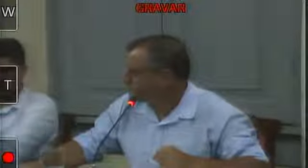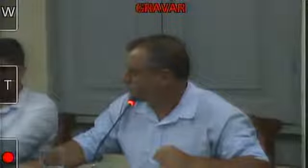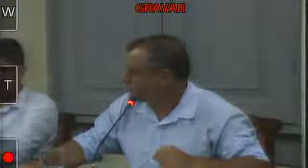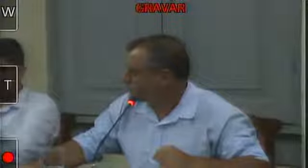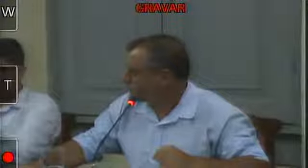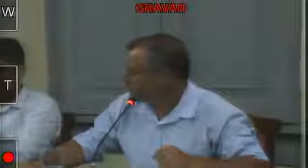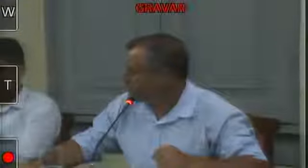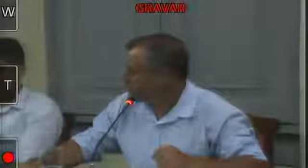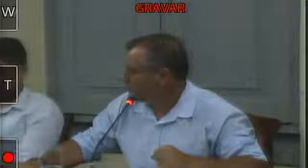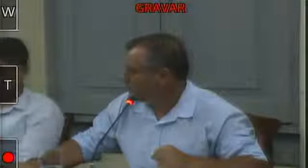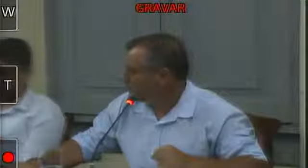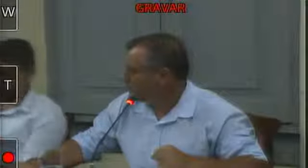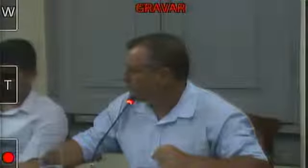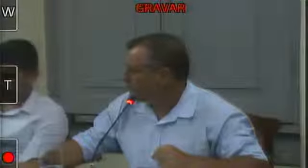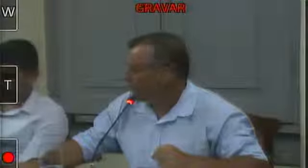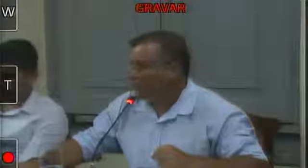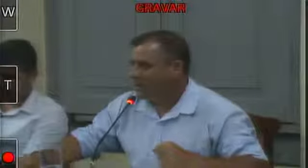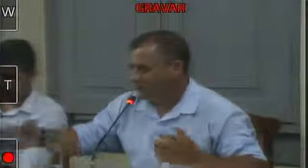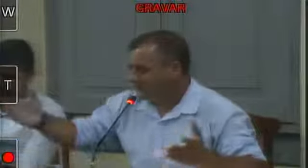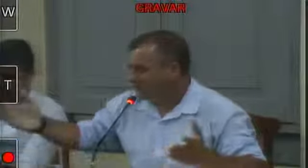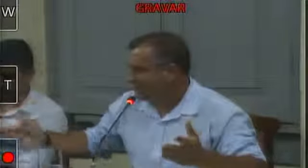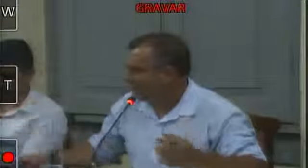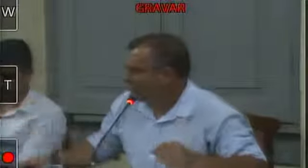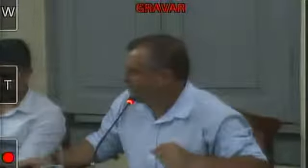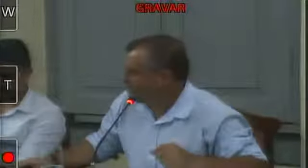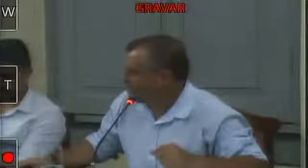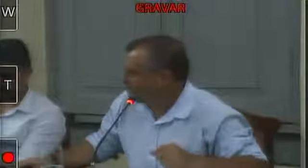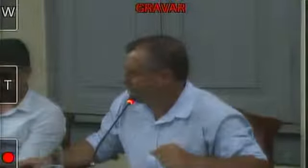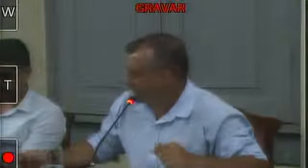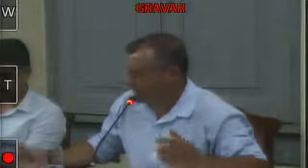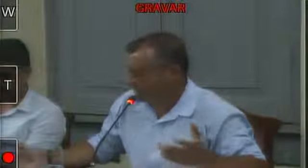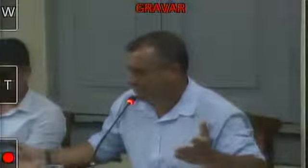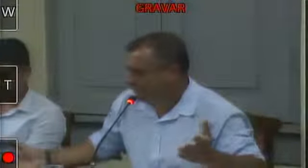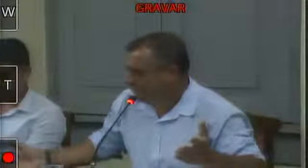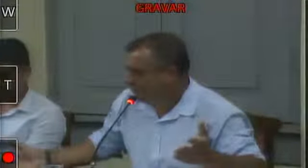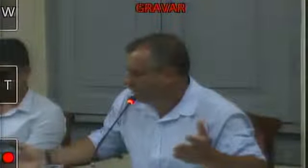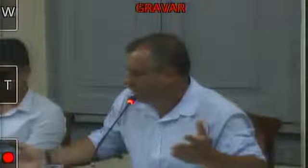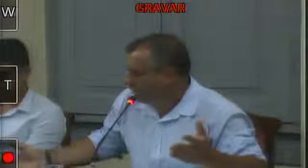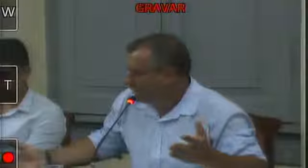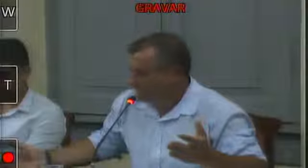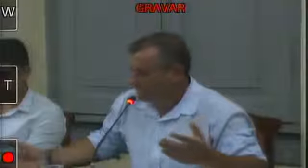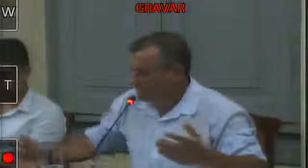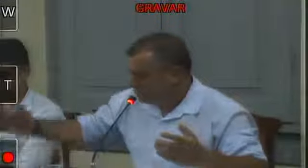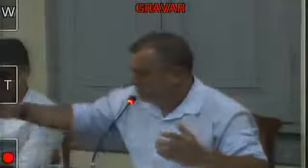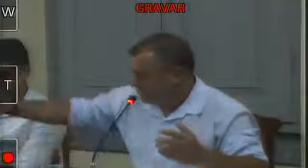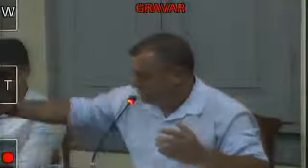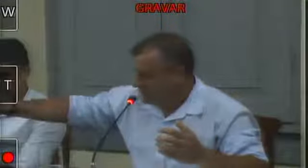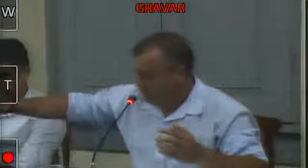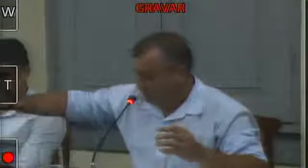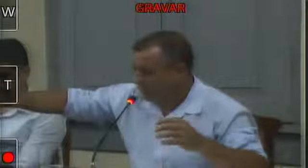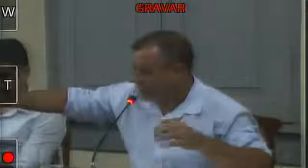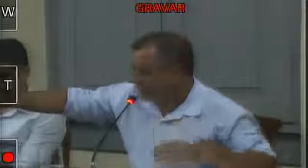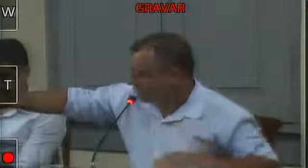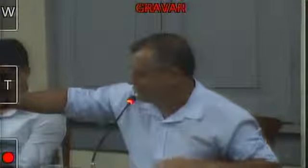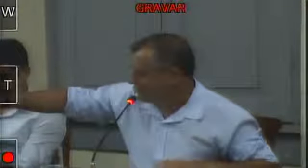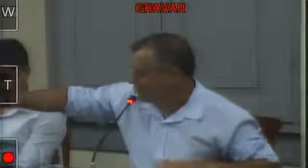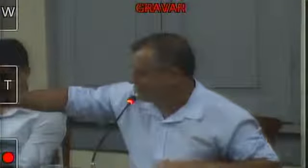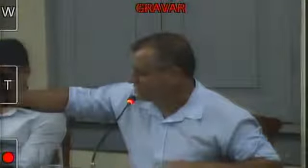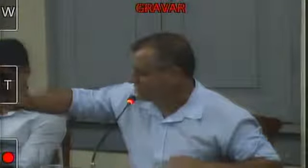porque senão eu vou ser injusto com a vereadora Fabiane. Não, mas ela falou também, presidente. Eu tenho que falar. Então, não, já estou encerrando. Eu vou fazer